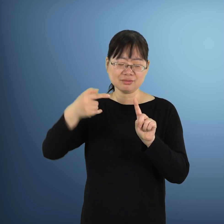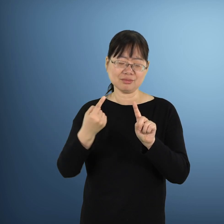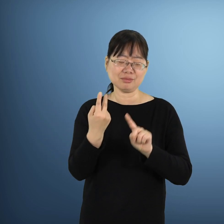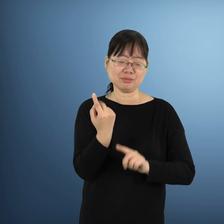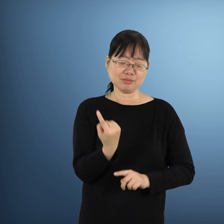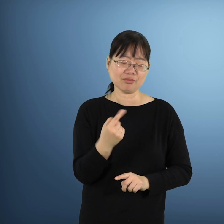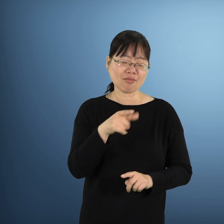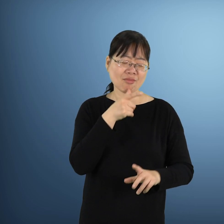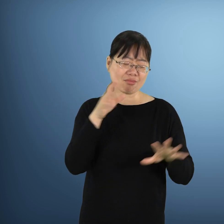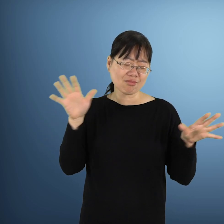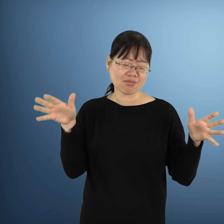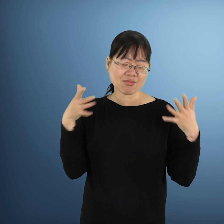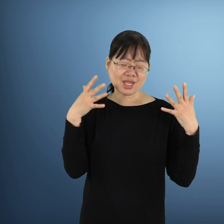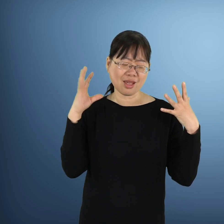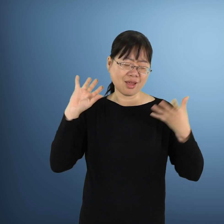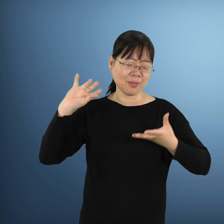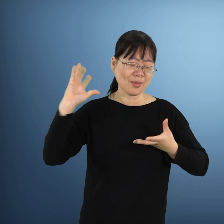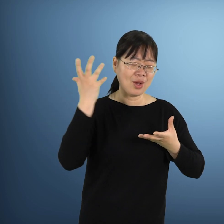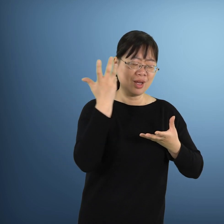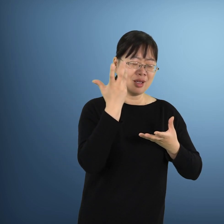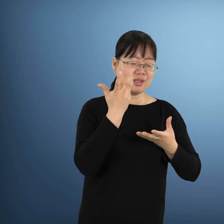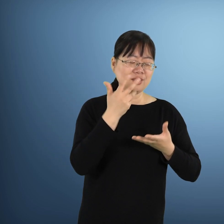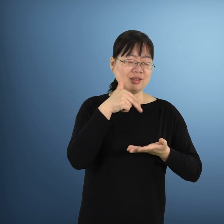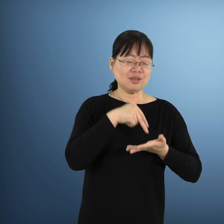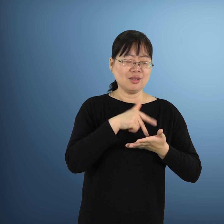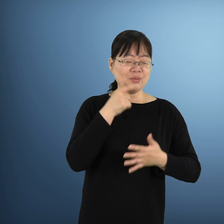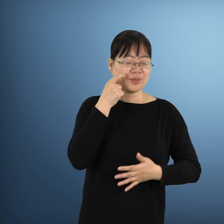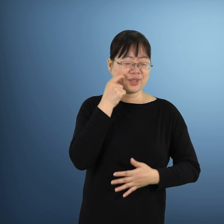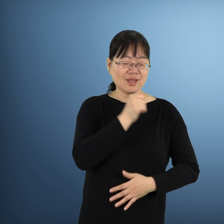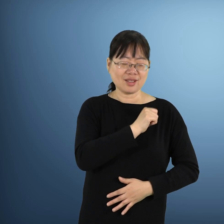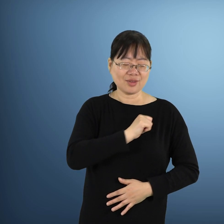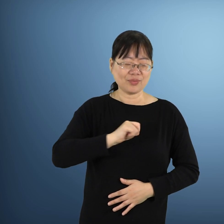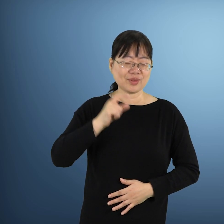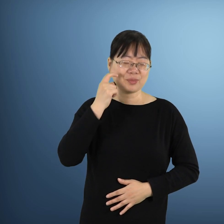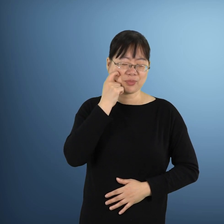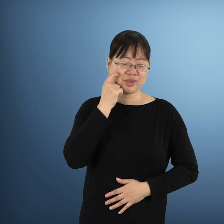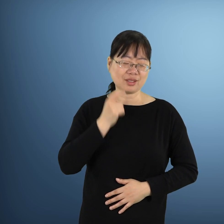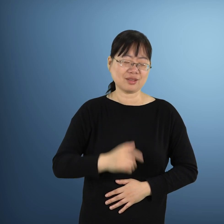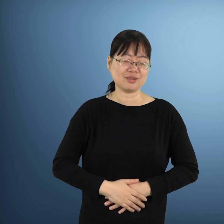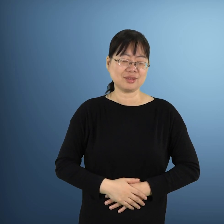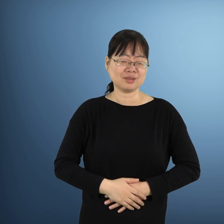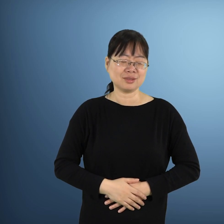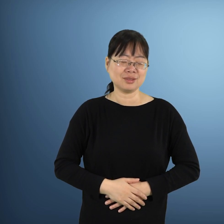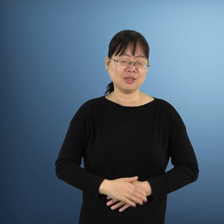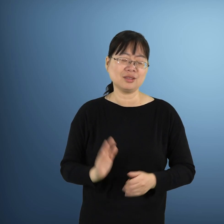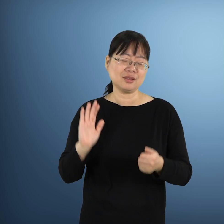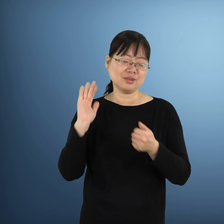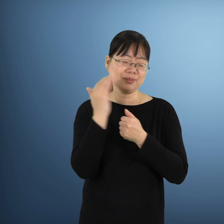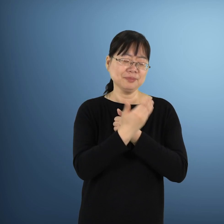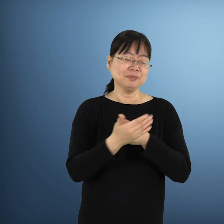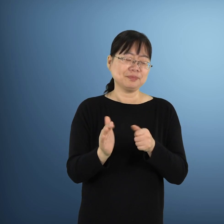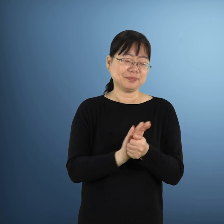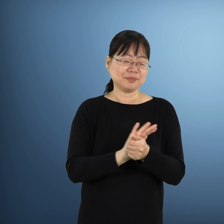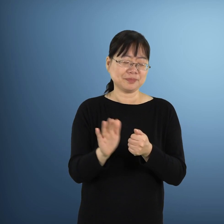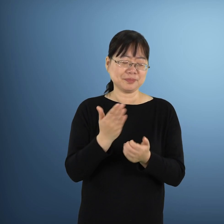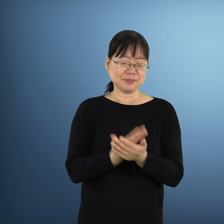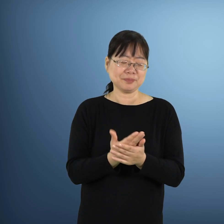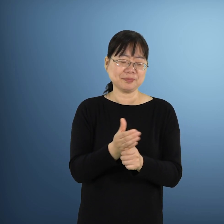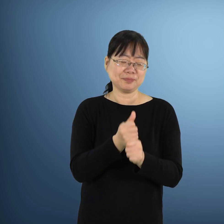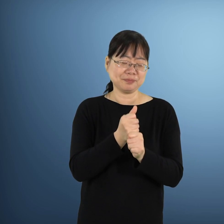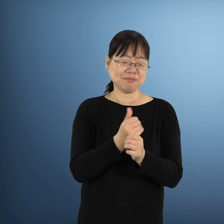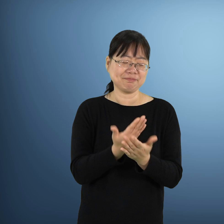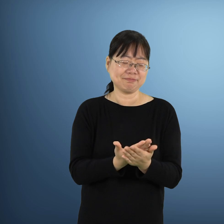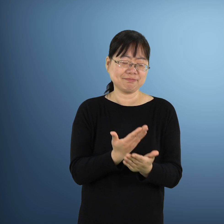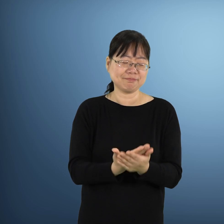그 비바람의 폭풍우에 설 수도 없고 견딜 수도 없습니다. 덮어주시옵소서.